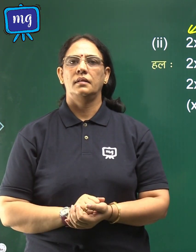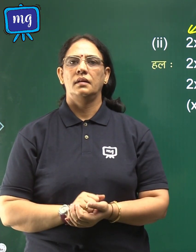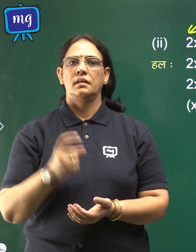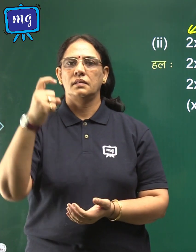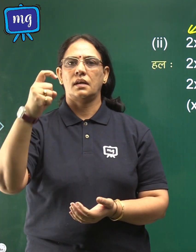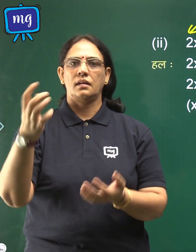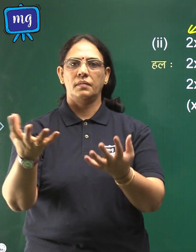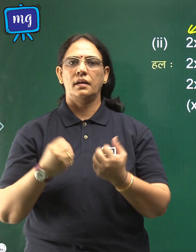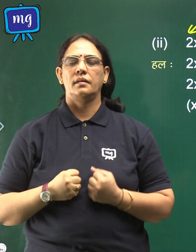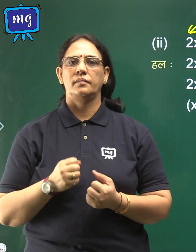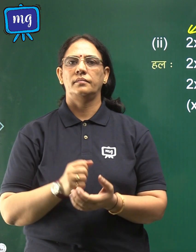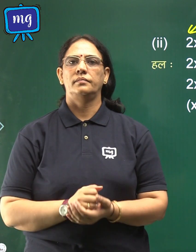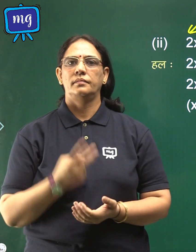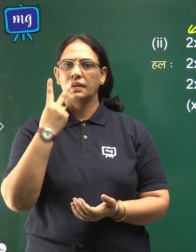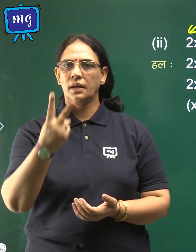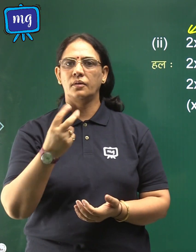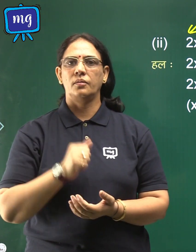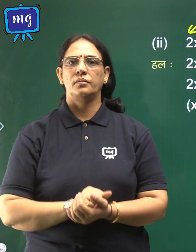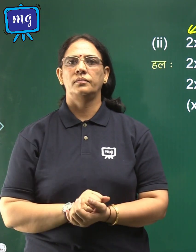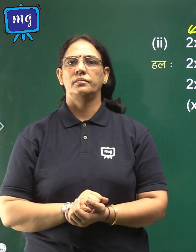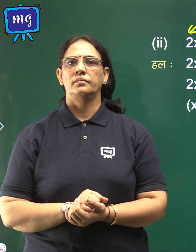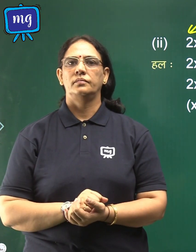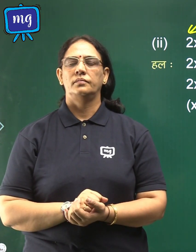7 मिले। देखो